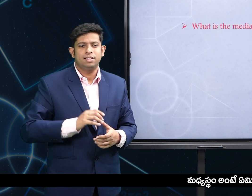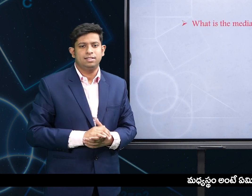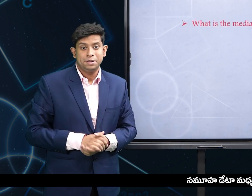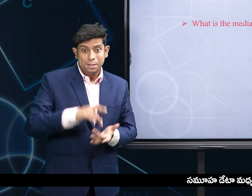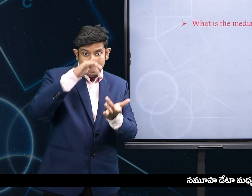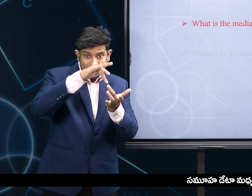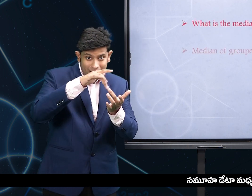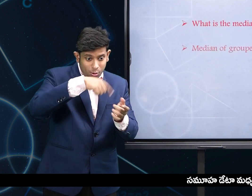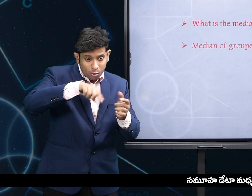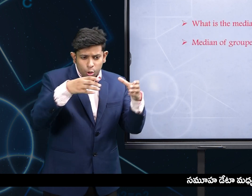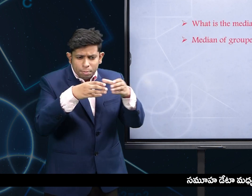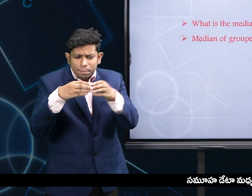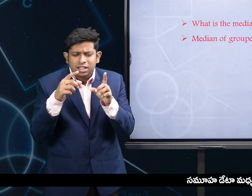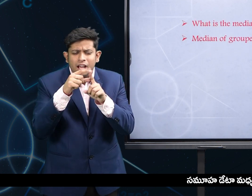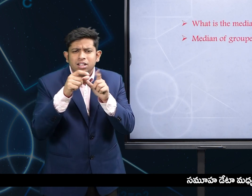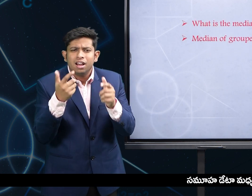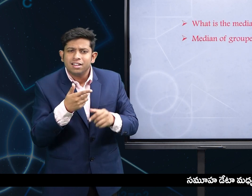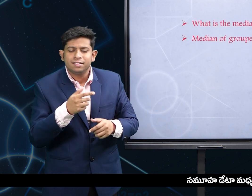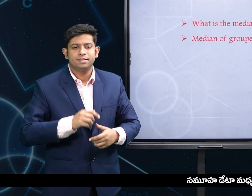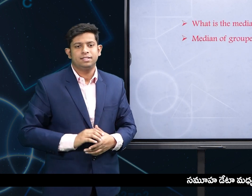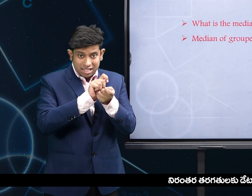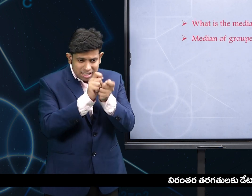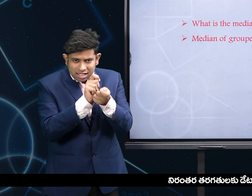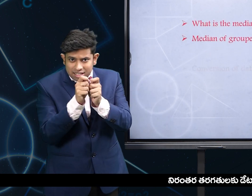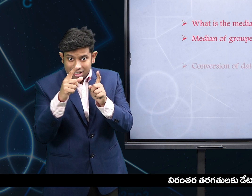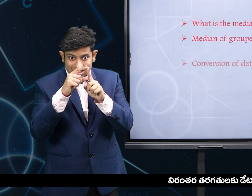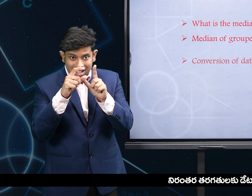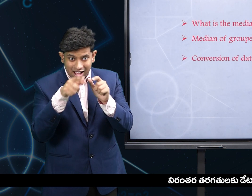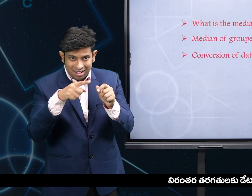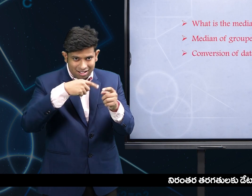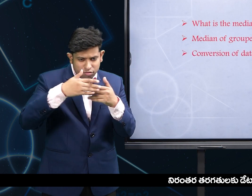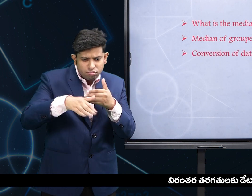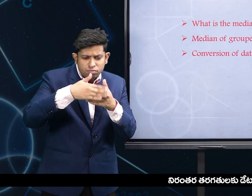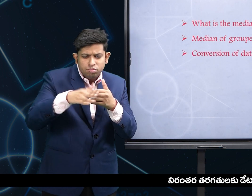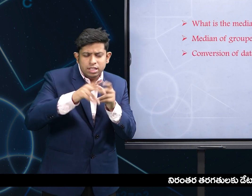ఏమిటి, సమూహ డేటా మధ్యస్థం, నిరంతర తరగతులకు డేటా మార్పిడి.